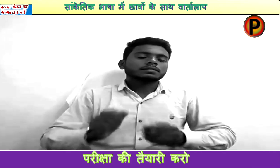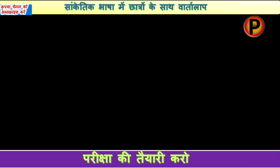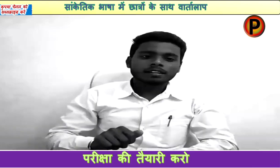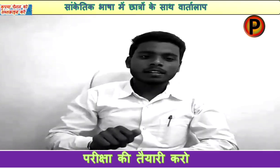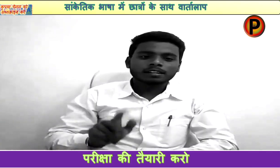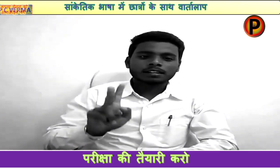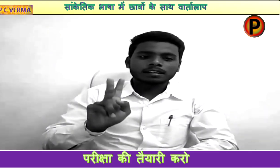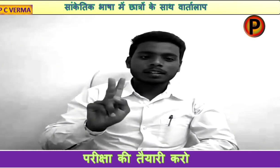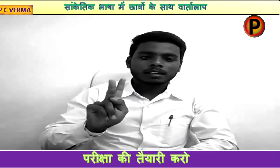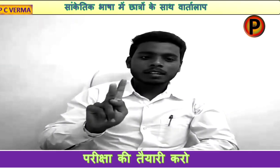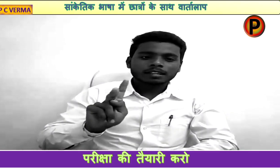परीक्षा की